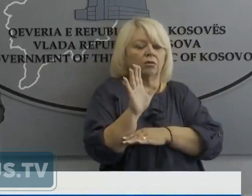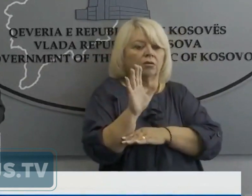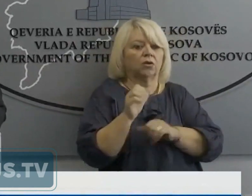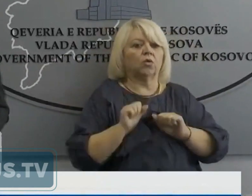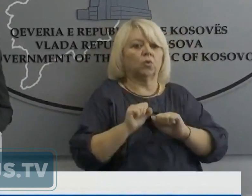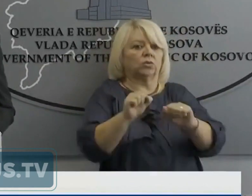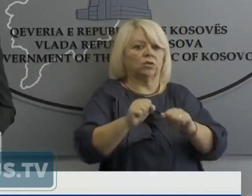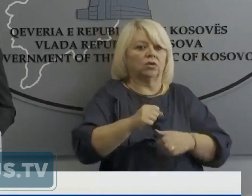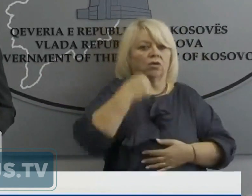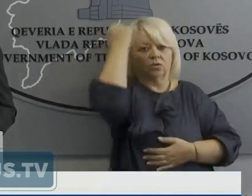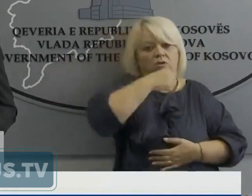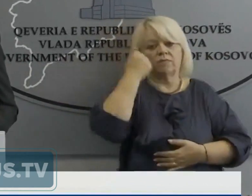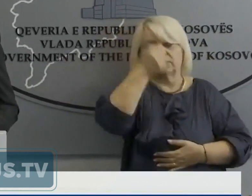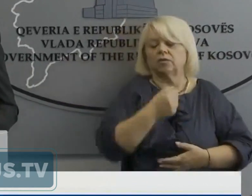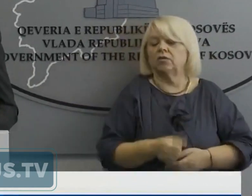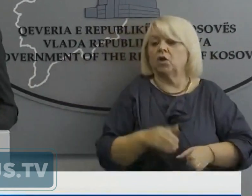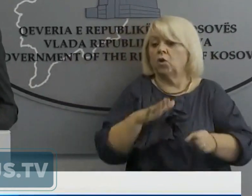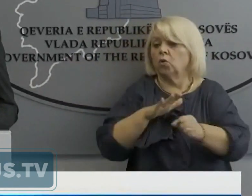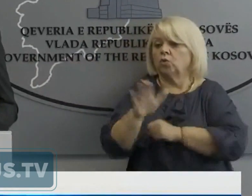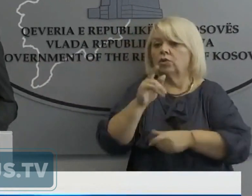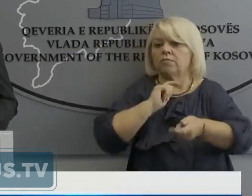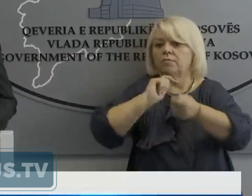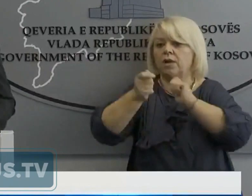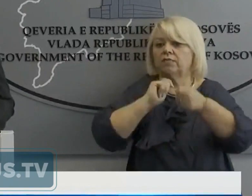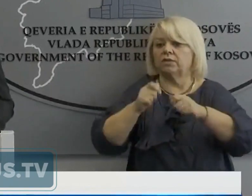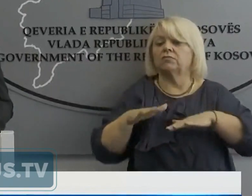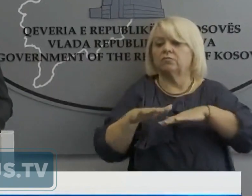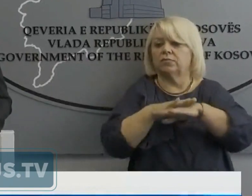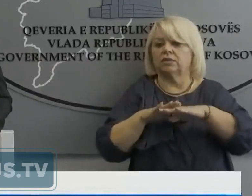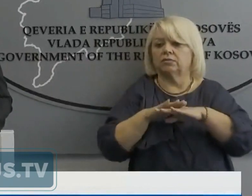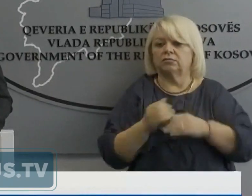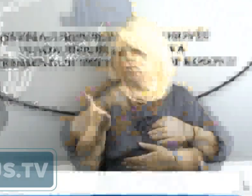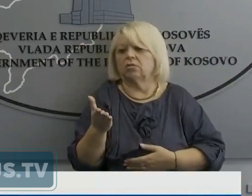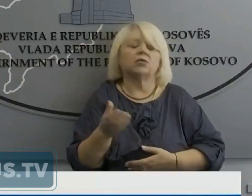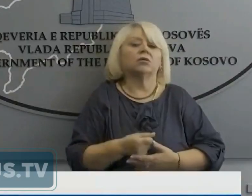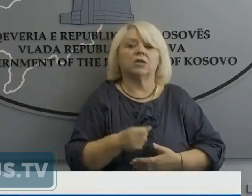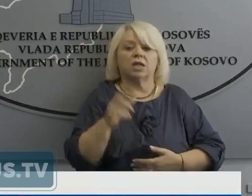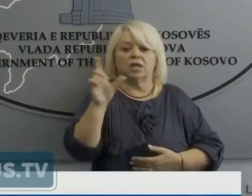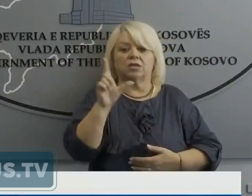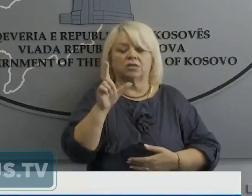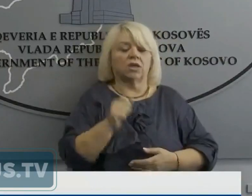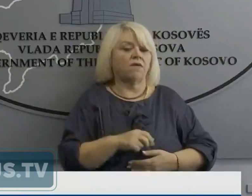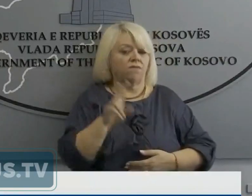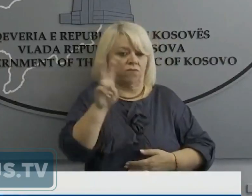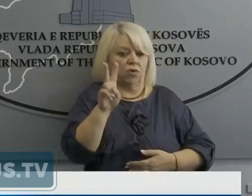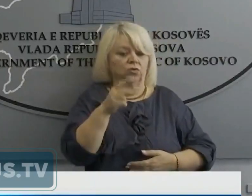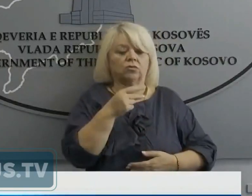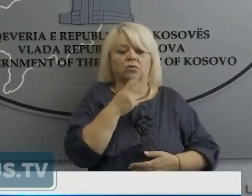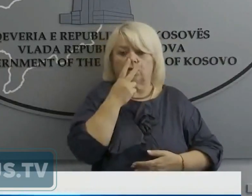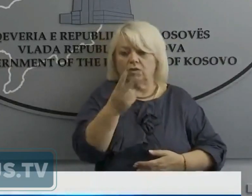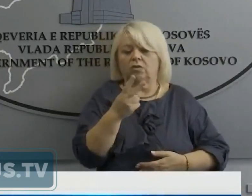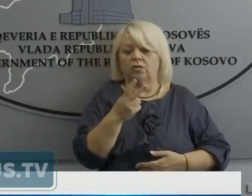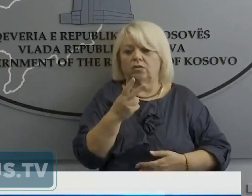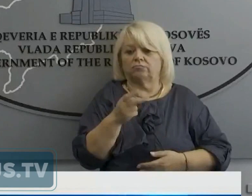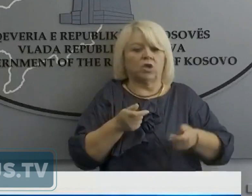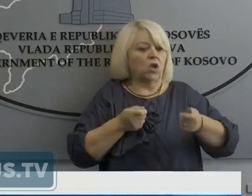kundër Kosovës në përgjithësi dhe kundër marrëveshjes bazike në veçanti. Lajçaku dhe Vučići duket sikur të